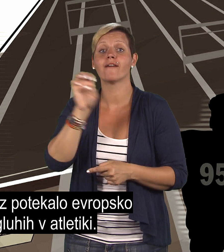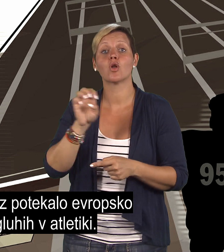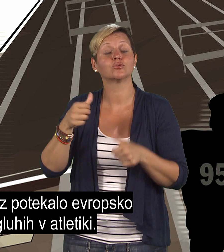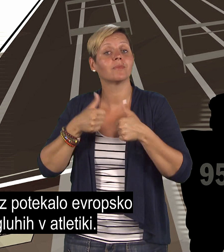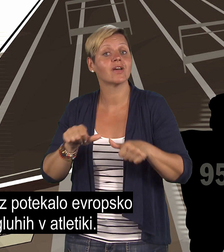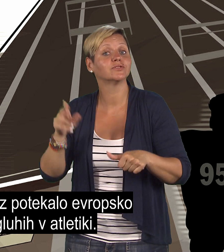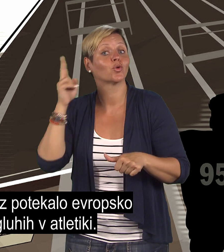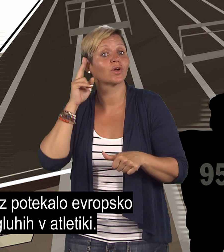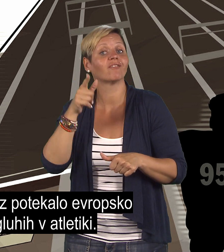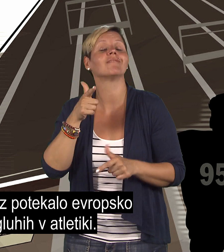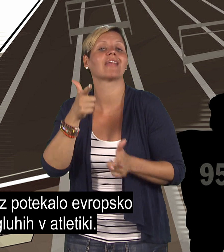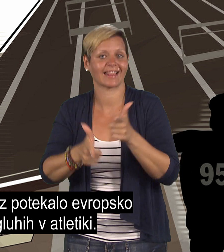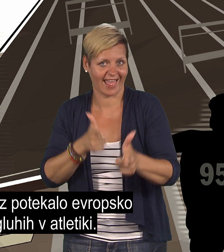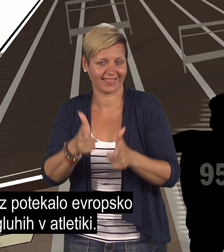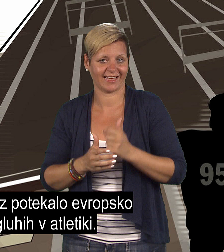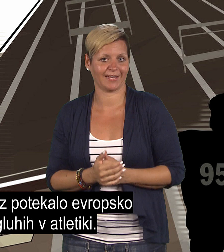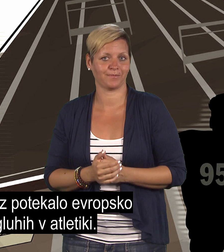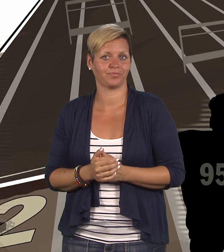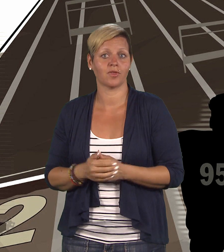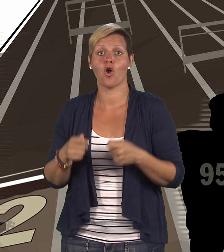Evropsko prvenstvo gluhih v atletiki.